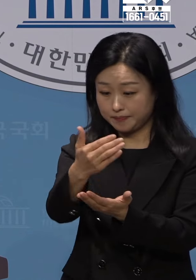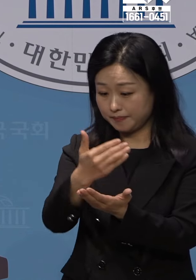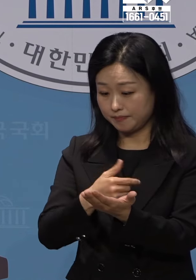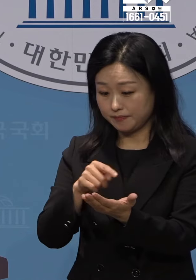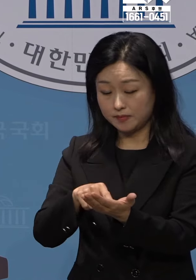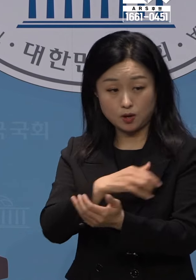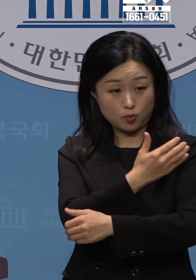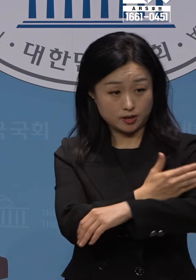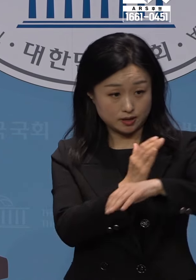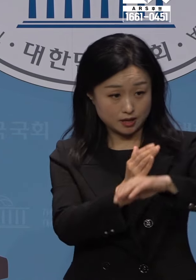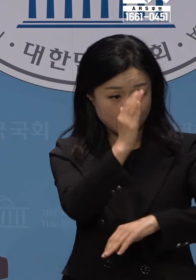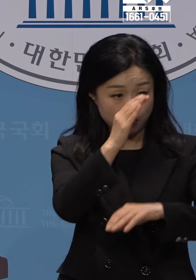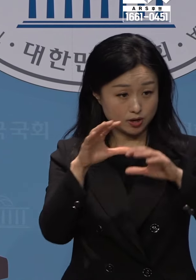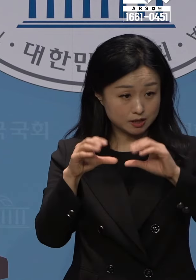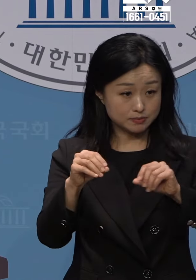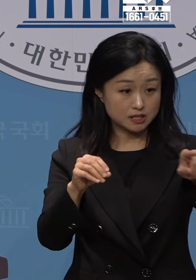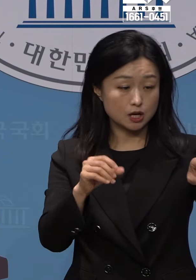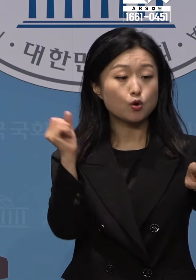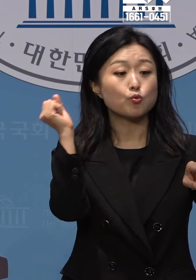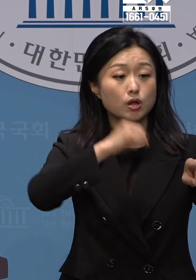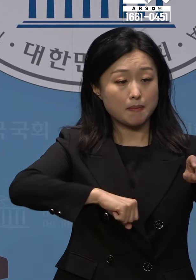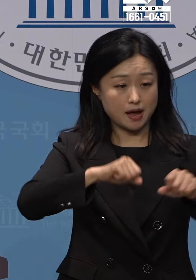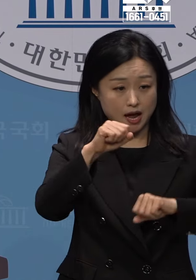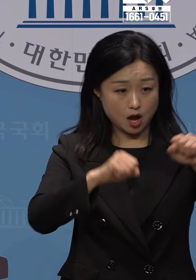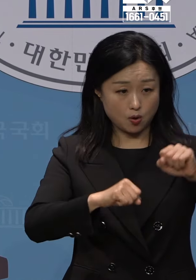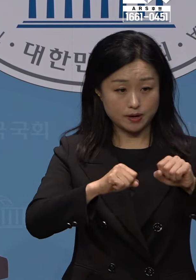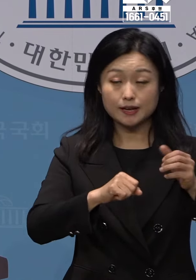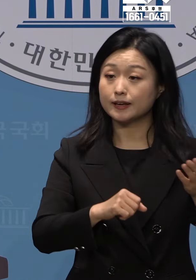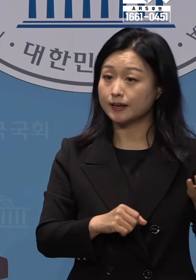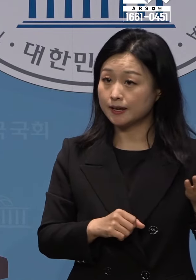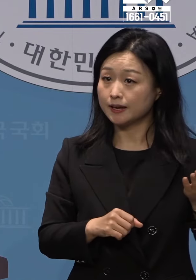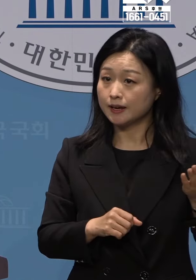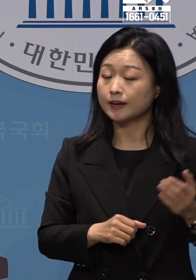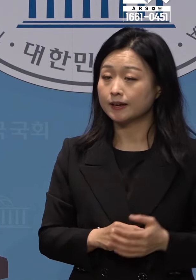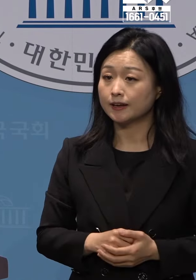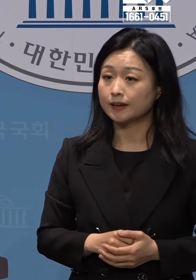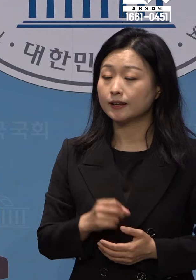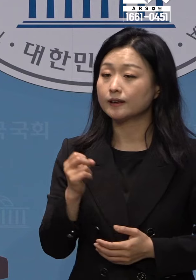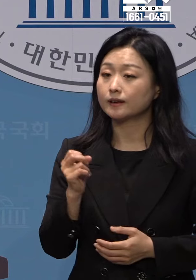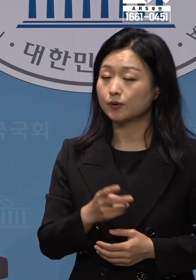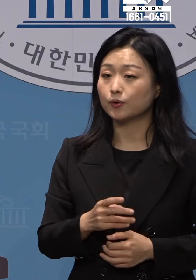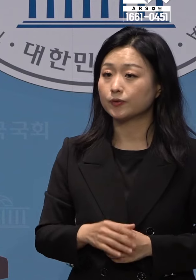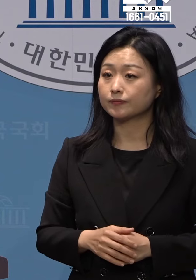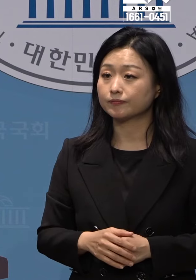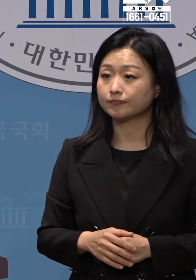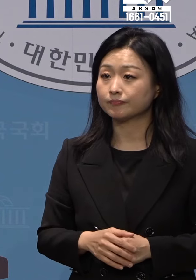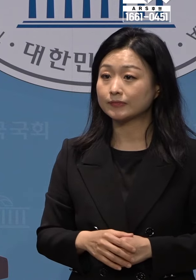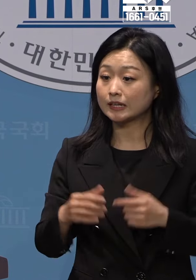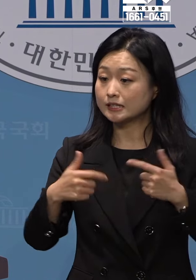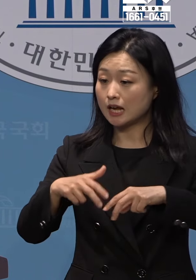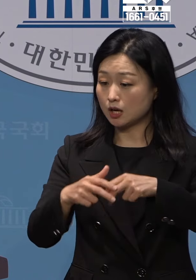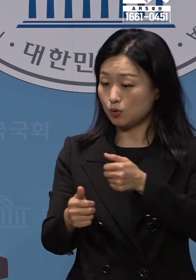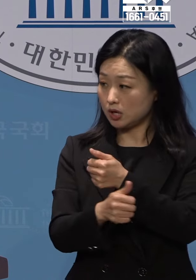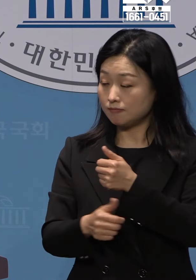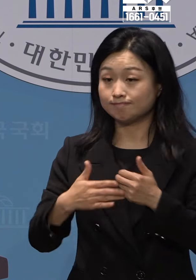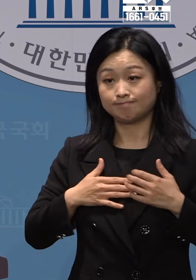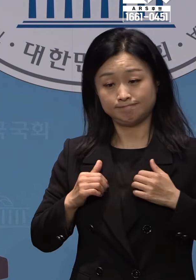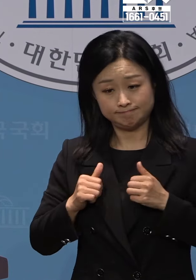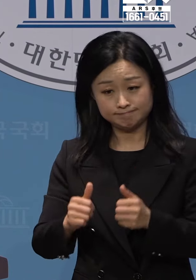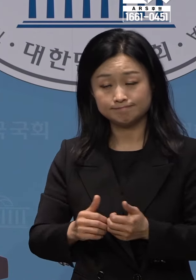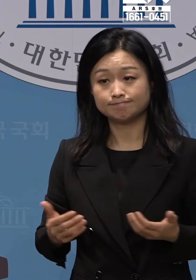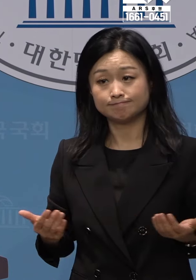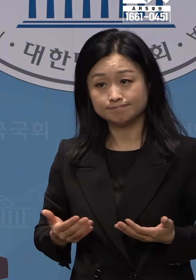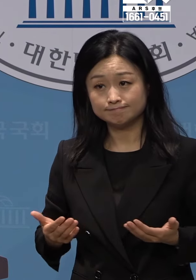명시하는 직권 남용 금지를 위반한 행위입니다. 특히 이 과정에서 그 어느 상임위보다 열심히